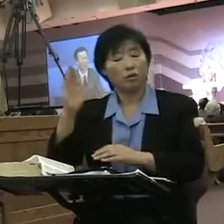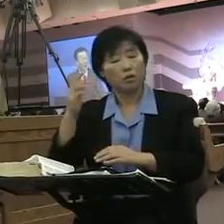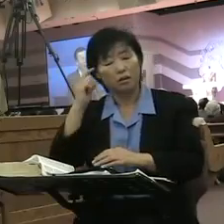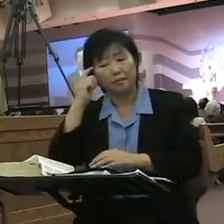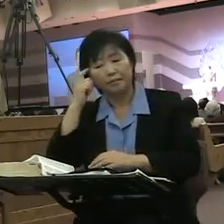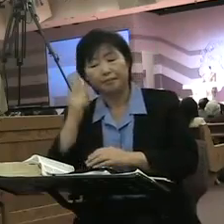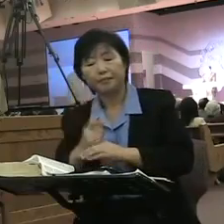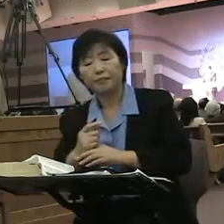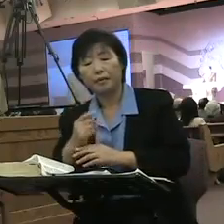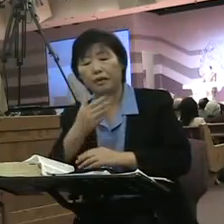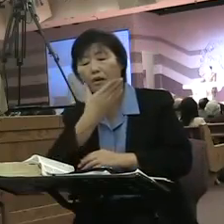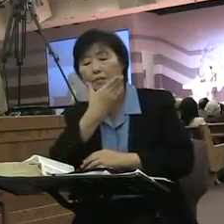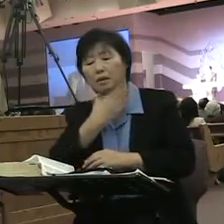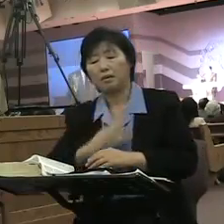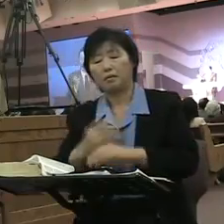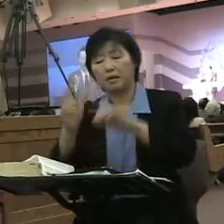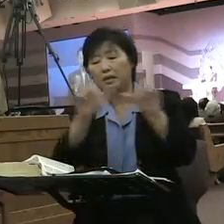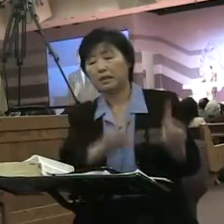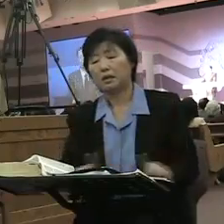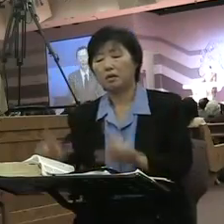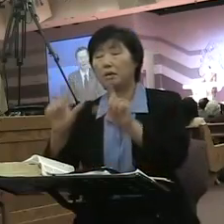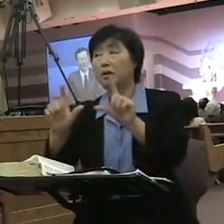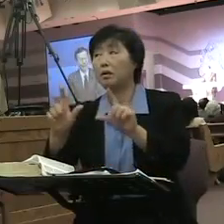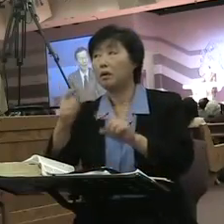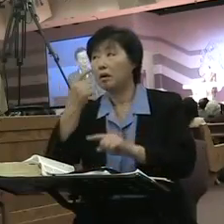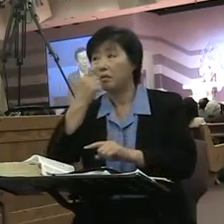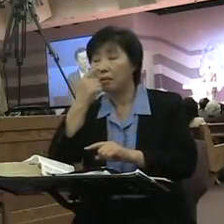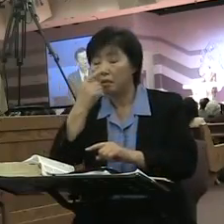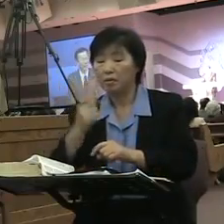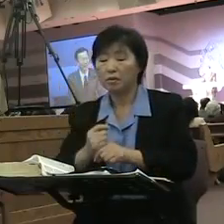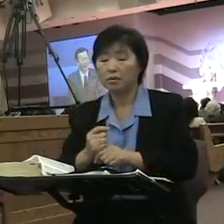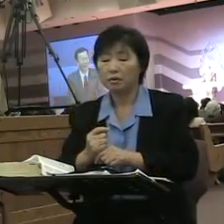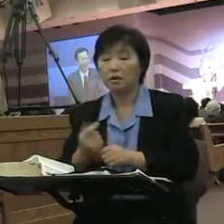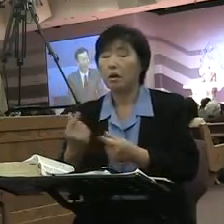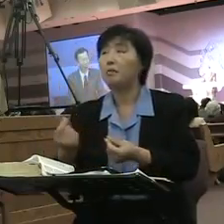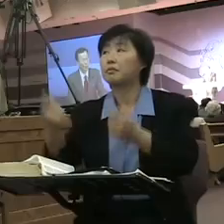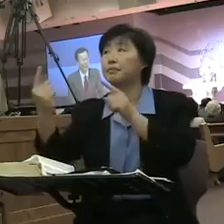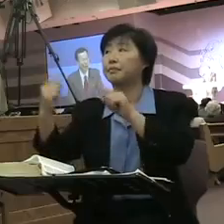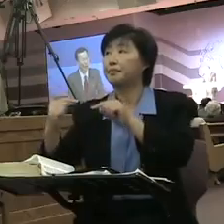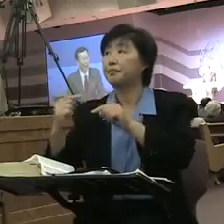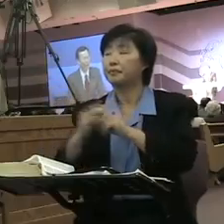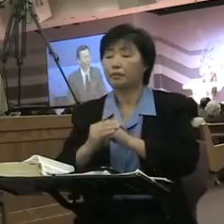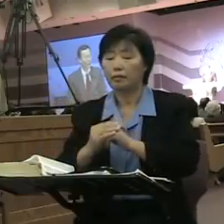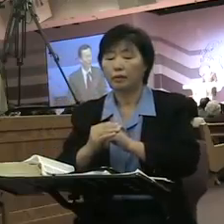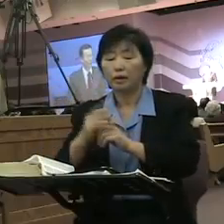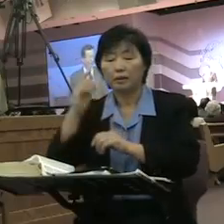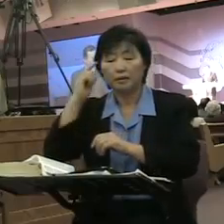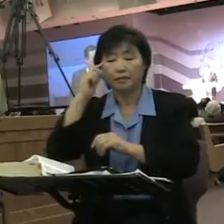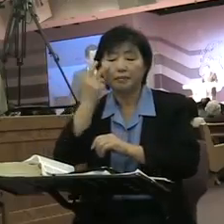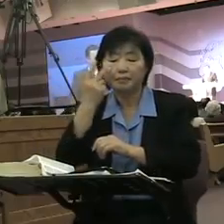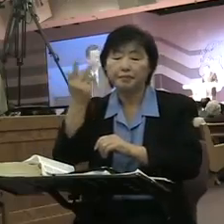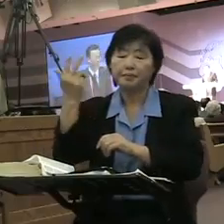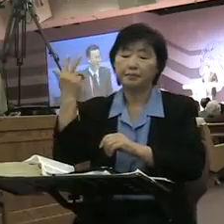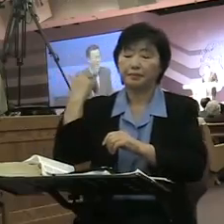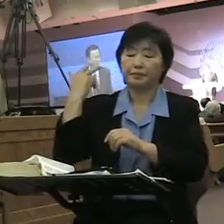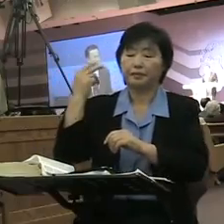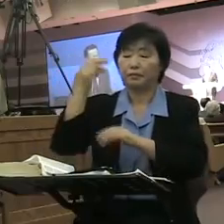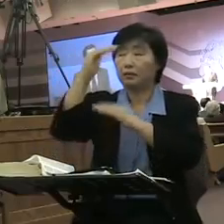상고하며 아브라함의 삶에서 배워야 될 것을 우리가 같이 상고했습니다. 지난주에 상고했던 내용들을